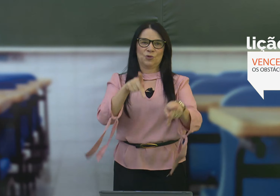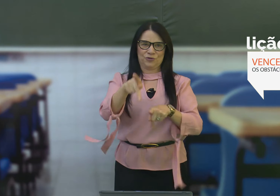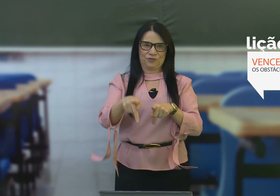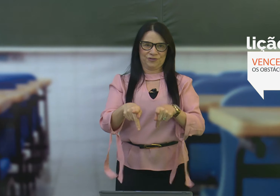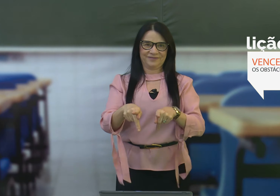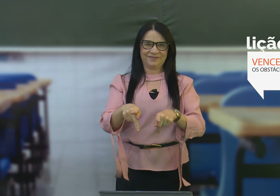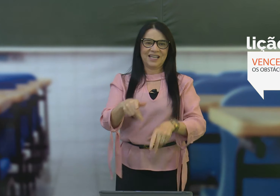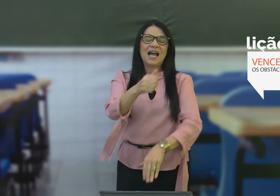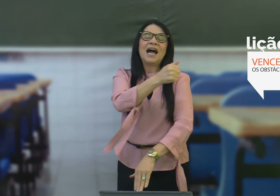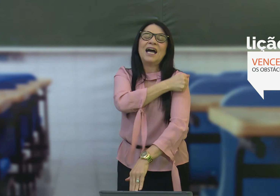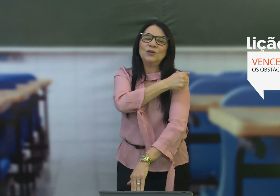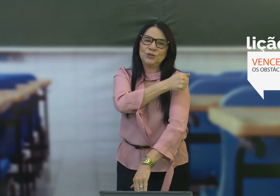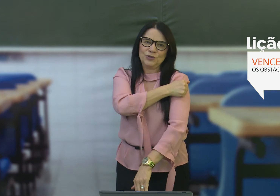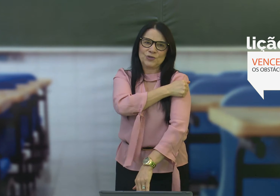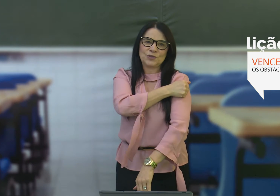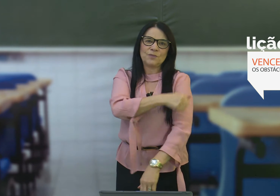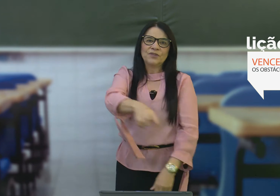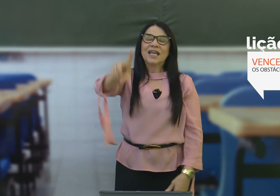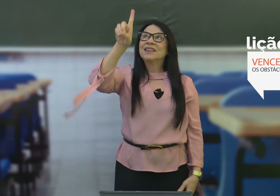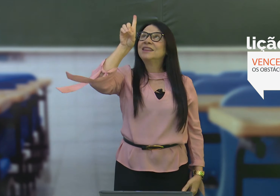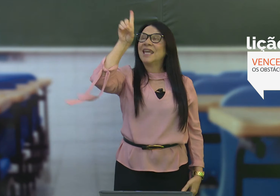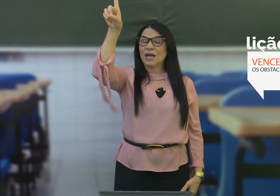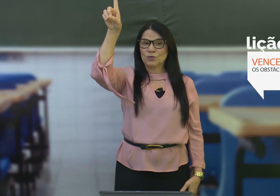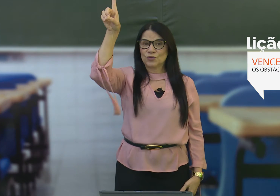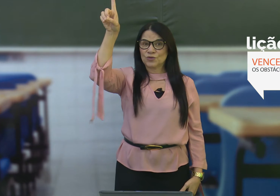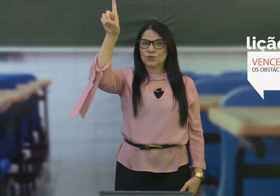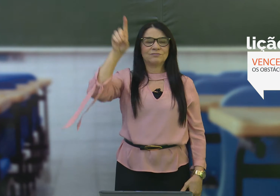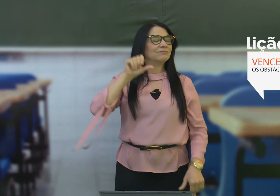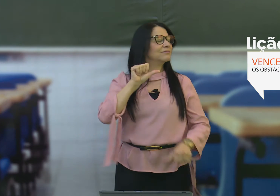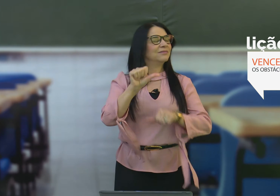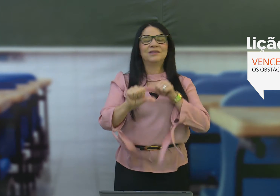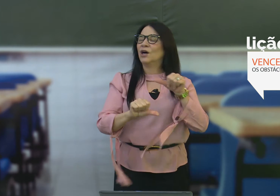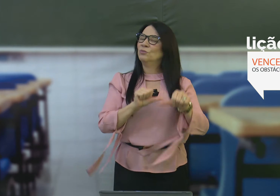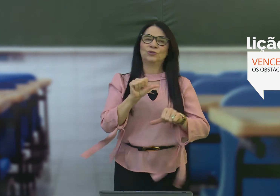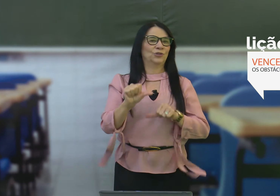povo. Alunos, Deus não mudou.